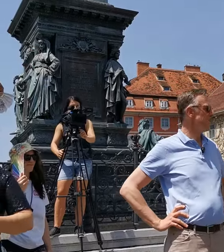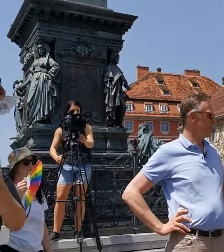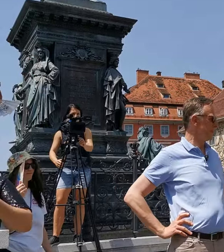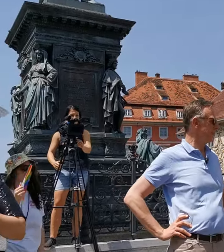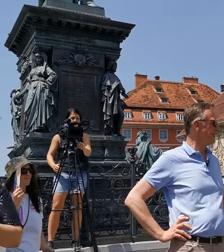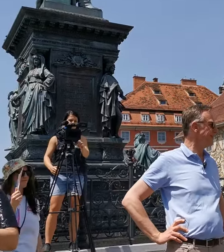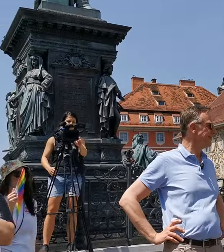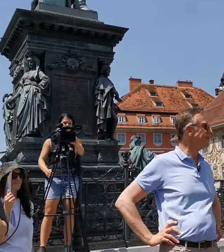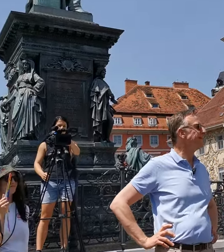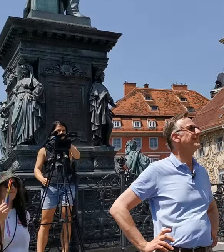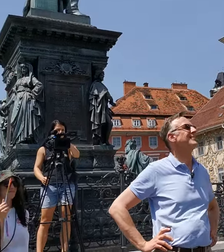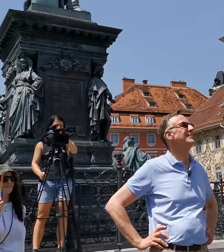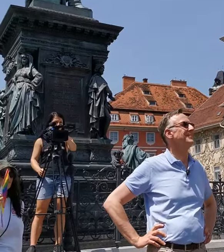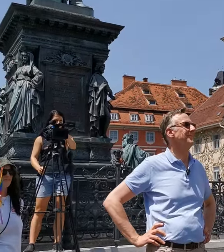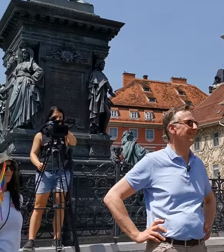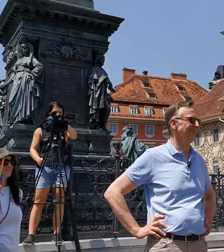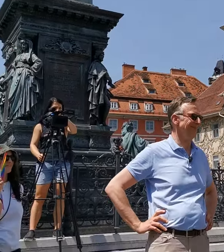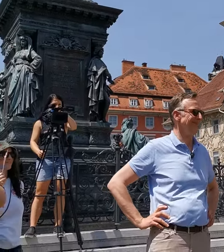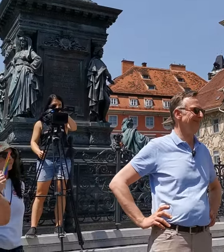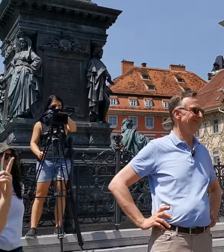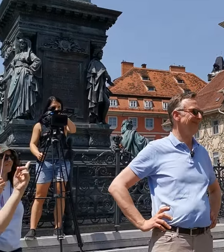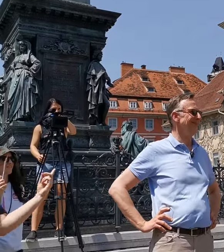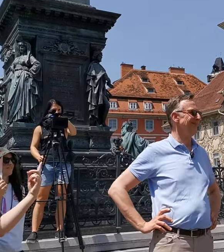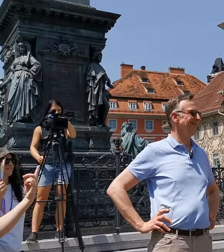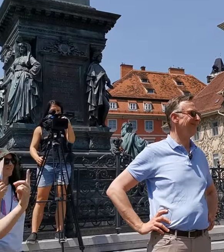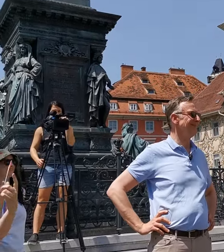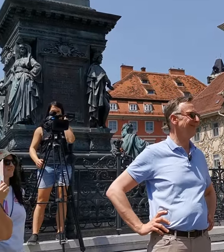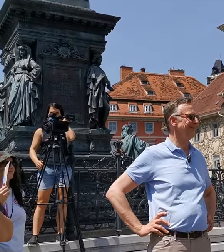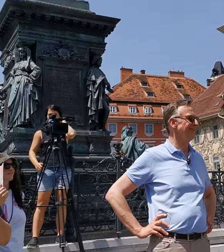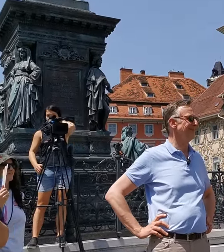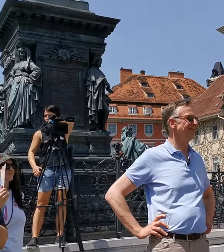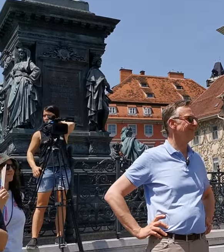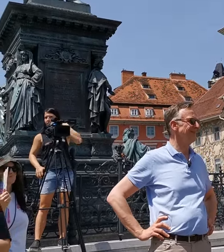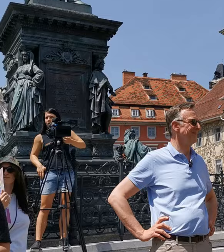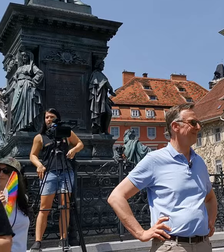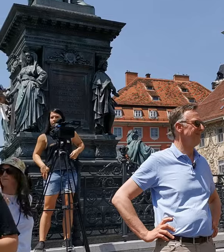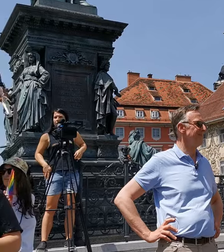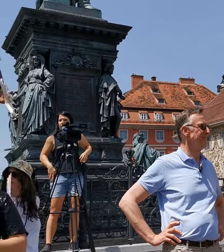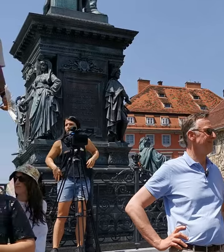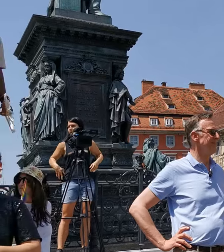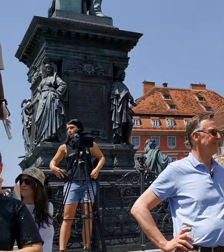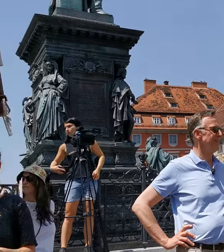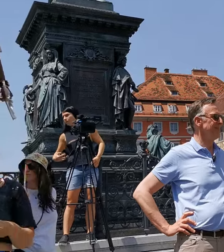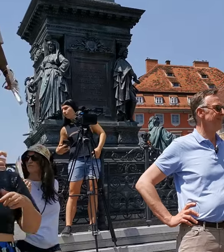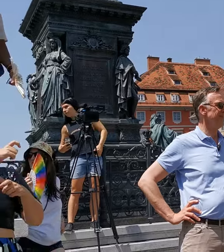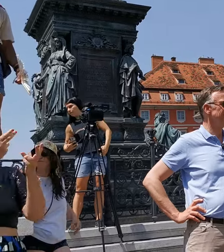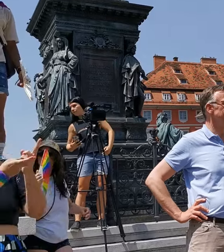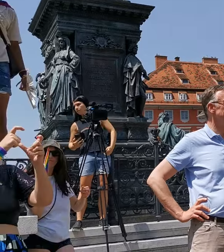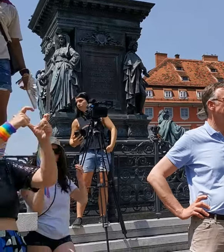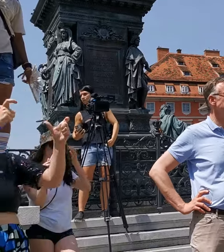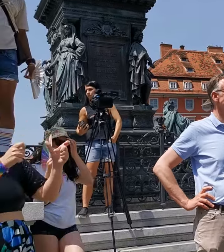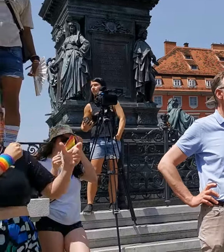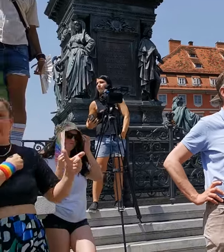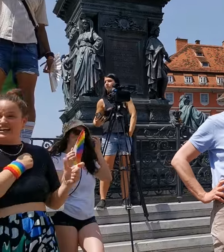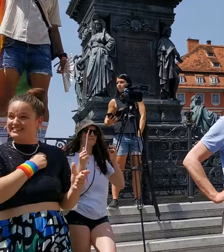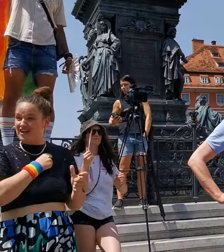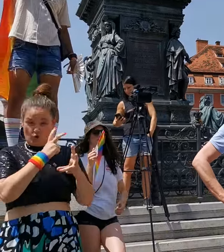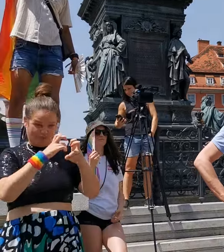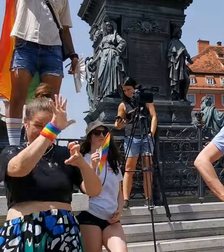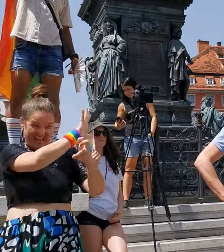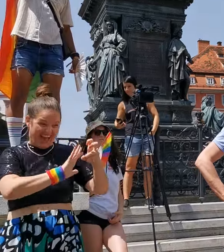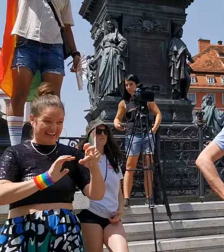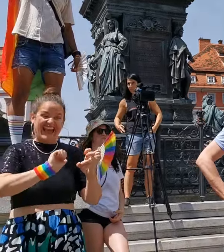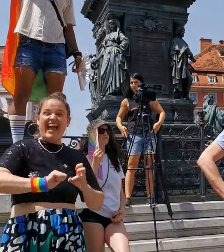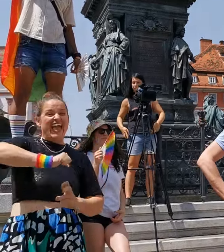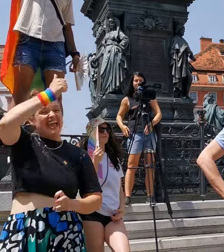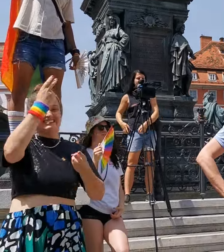3 Jahren. Und seit Michi Präsident ist, ist der Justizpalast in Graz Österreichs erstes und einziges